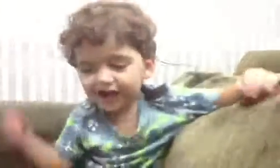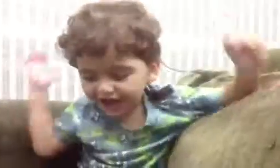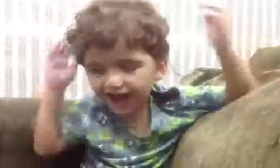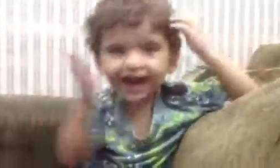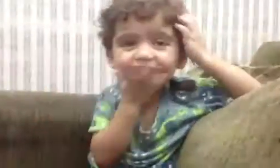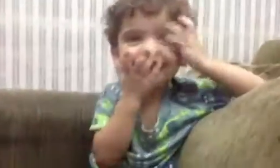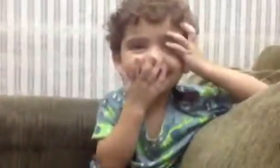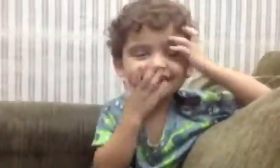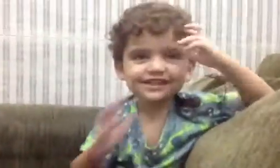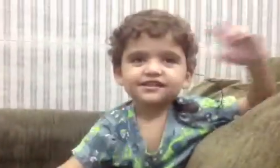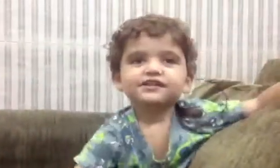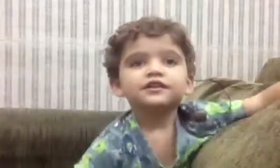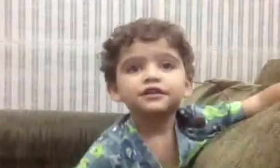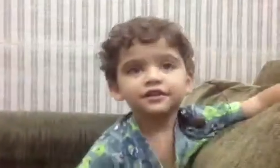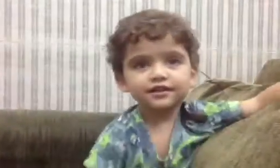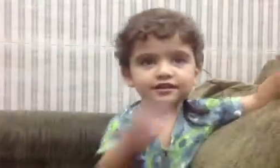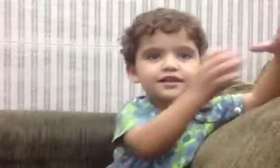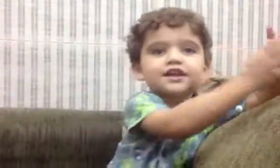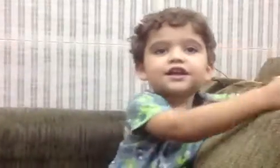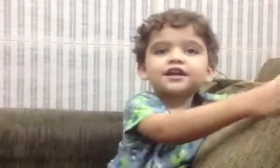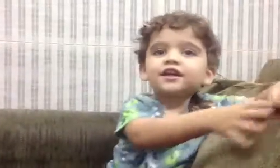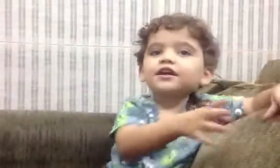Guilherme, a mamãe não tem bola.